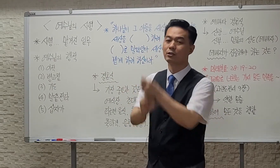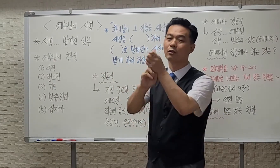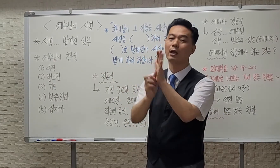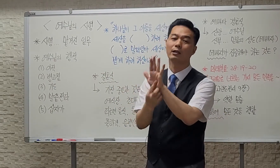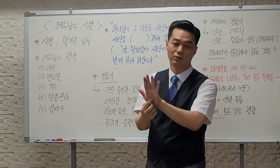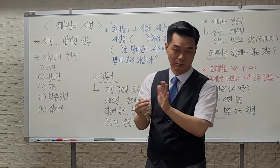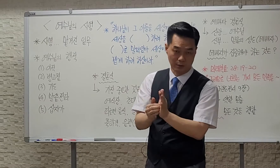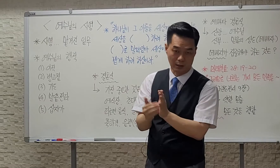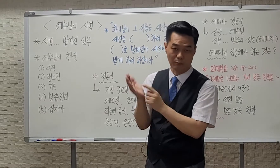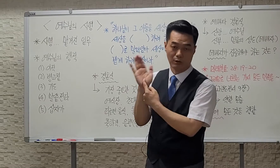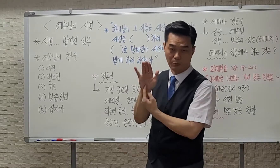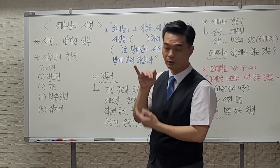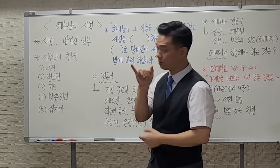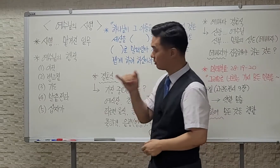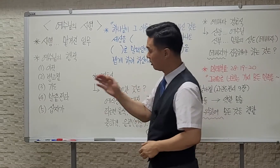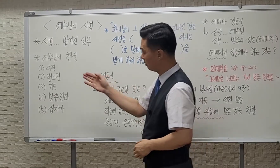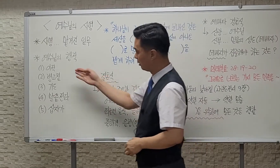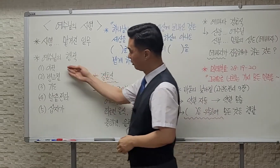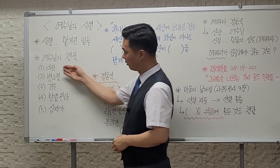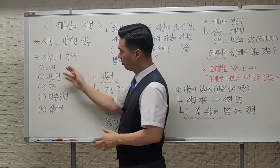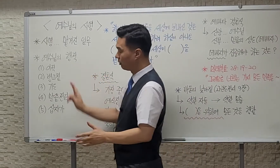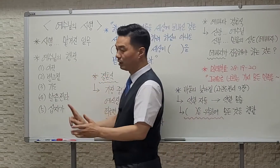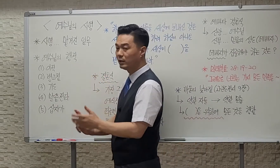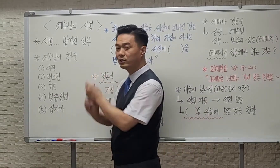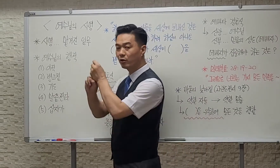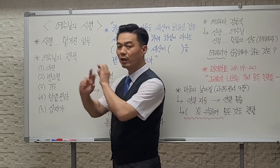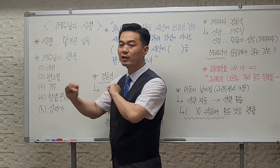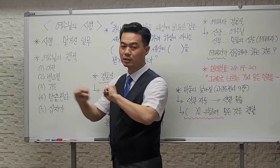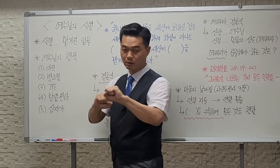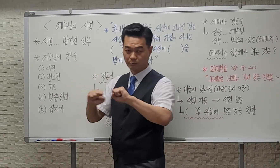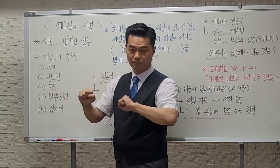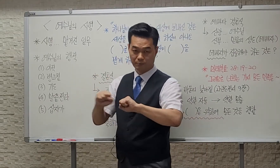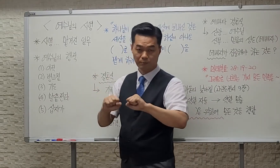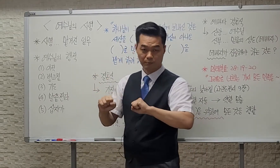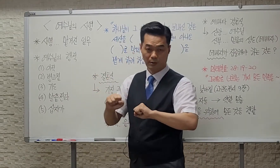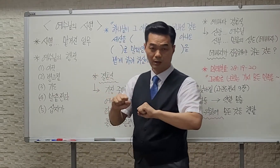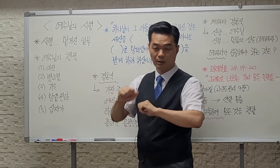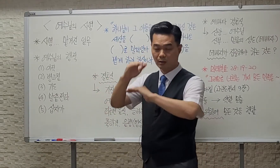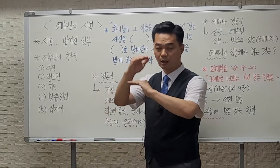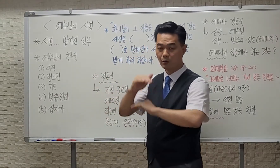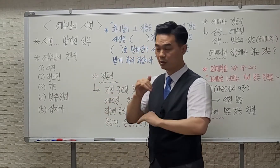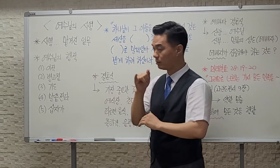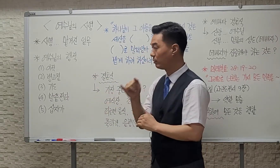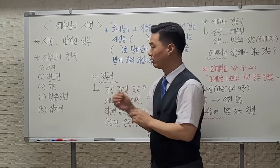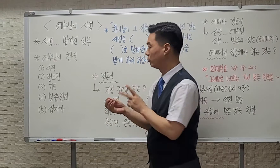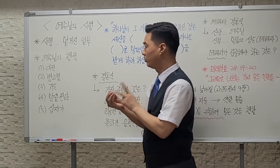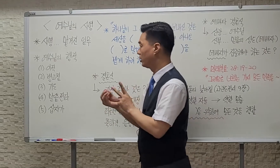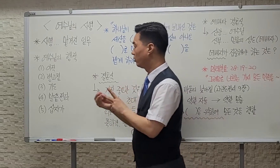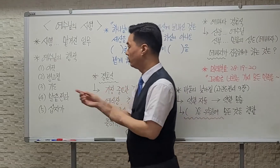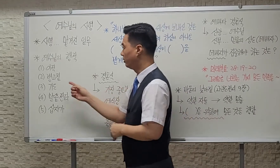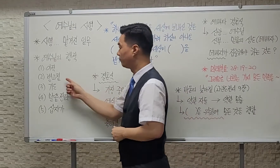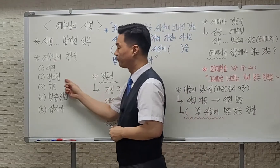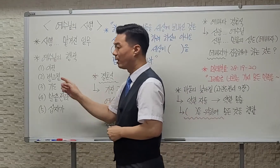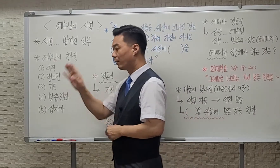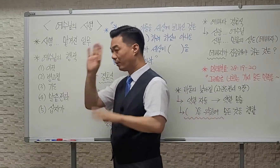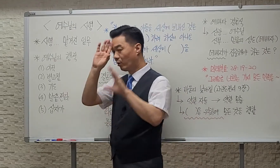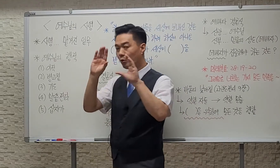기적을 행하셨습니다. 뭐 이런 표현이 있었어요. 그래서 이적 행하심의 내용이 있습니다. 두 번째로는 병